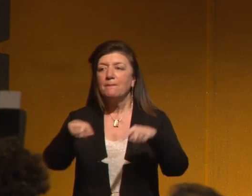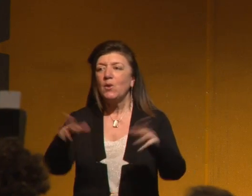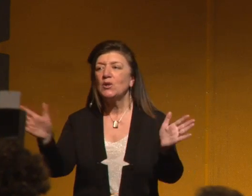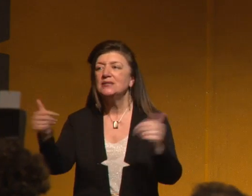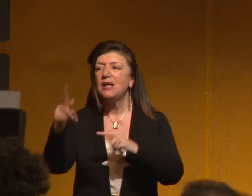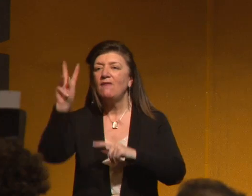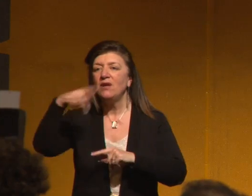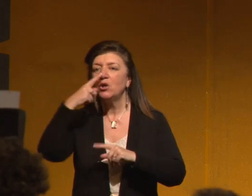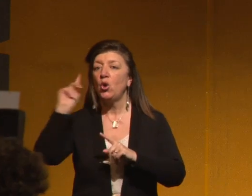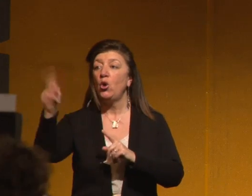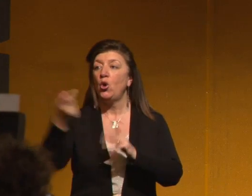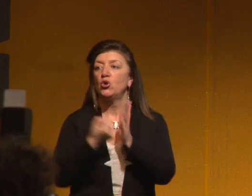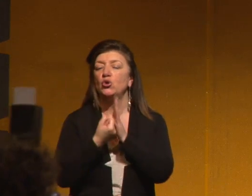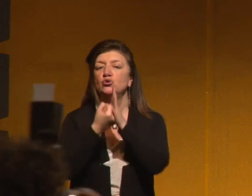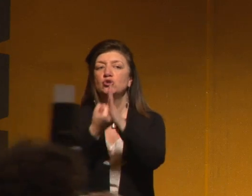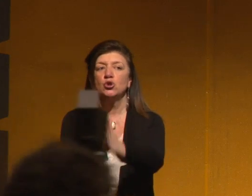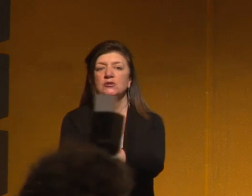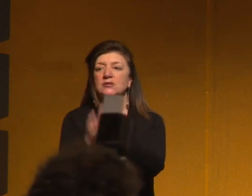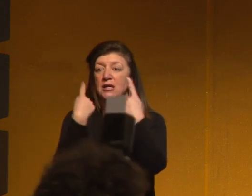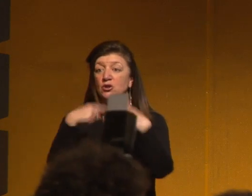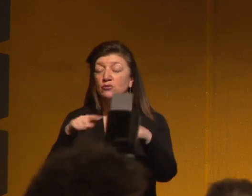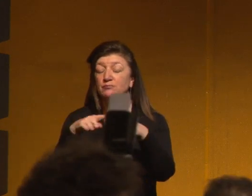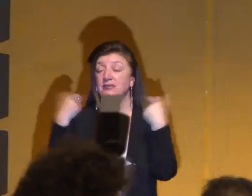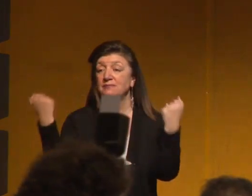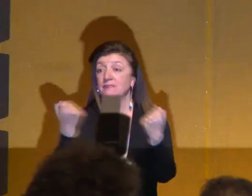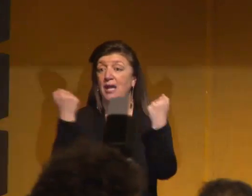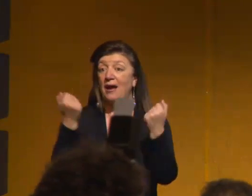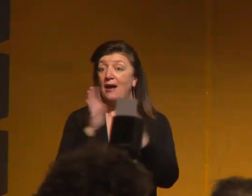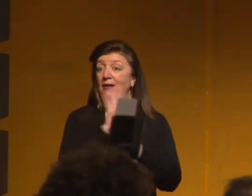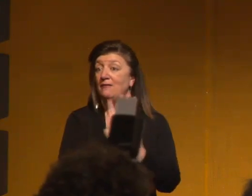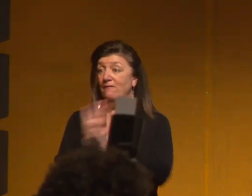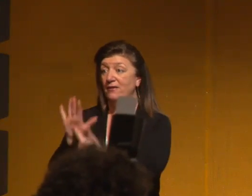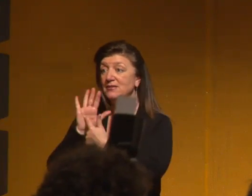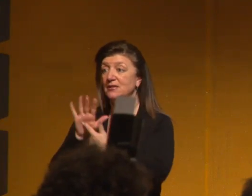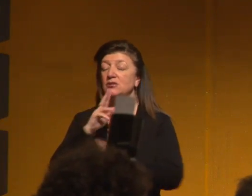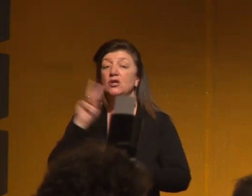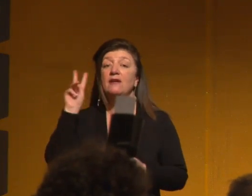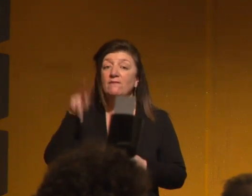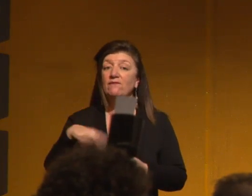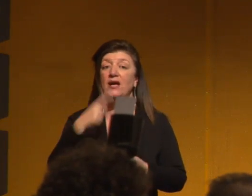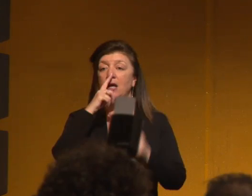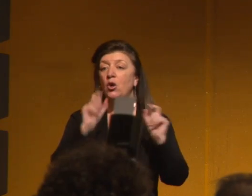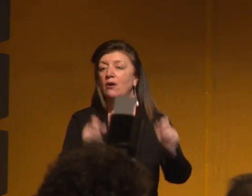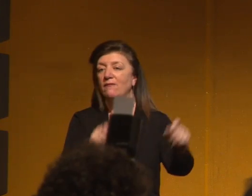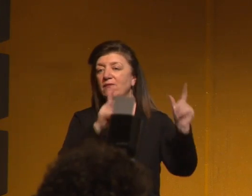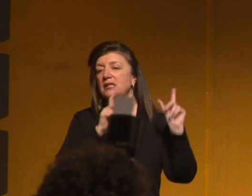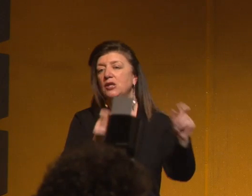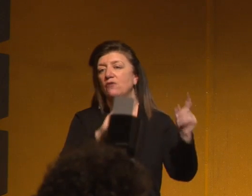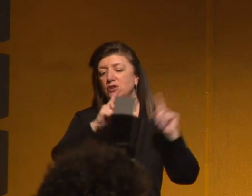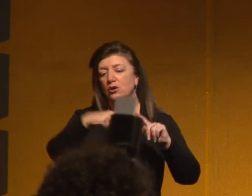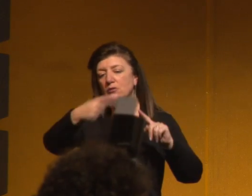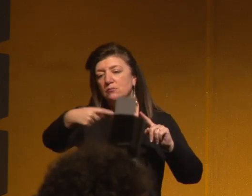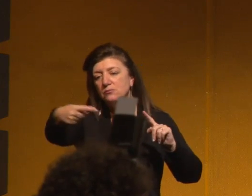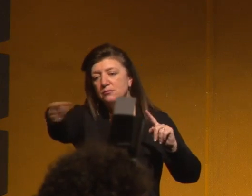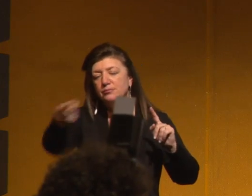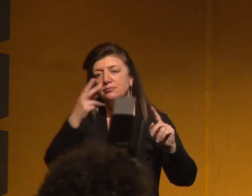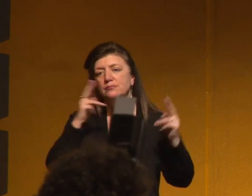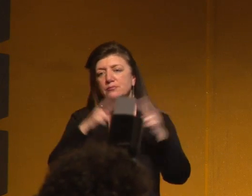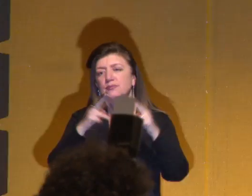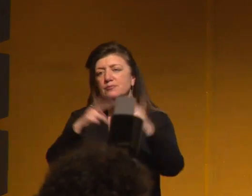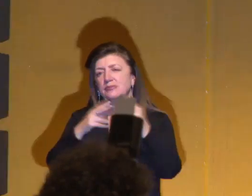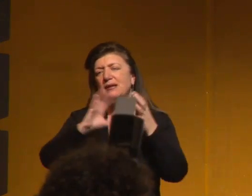sostegno a questa manifestazione molte di queste pillole video tra l'altro saranno mostrate nei prossimi giorni prima di ogni incontro pubblico